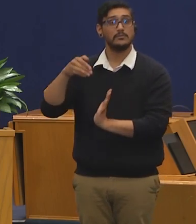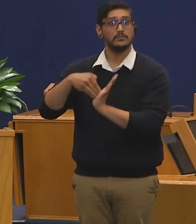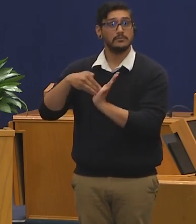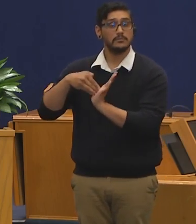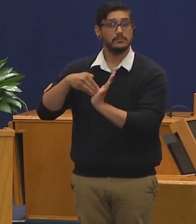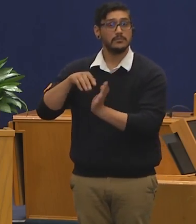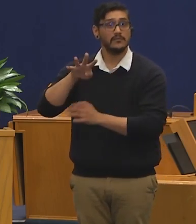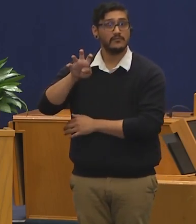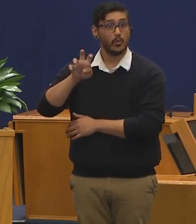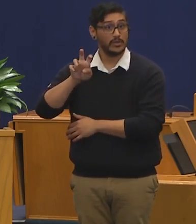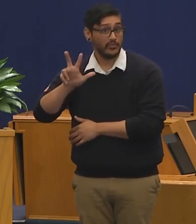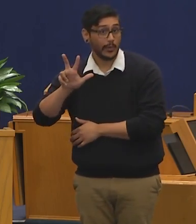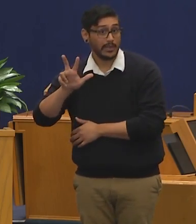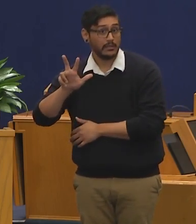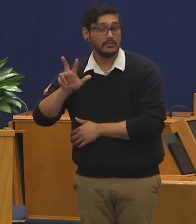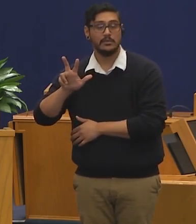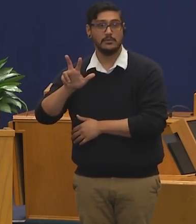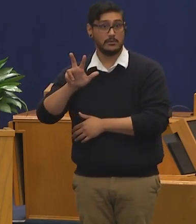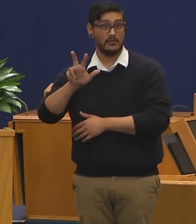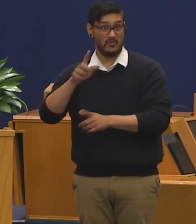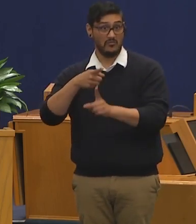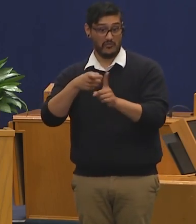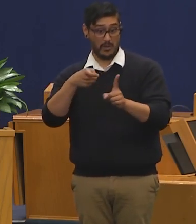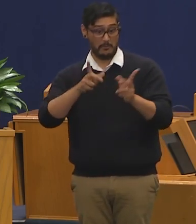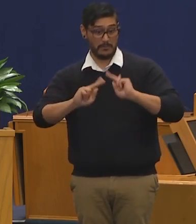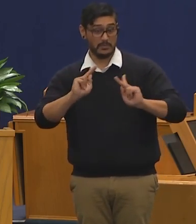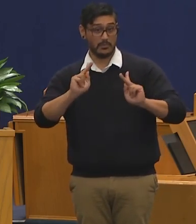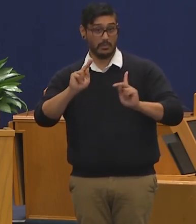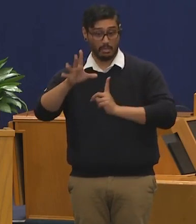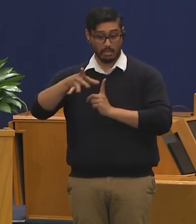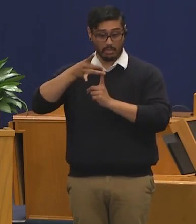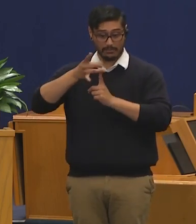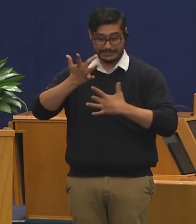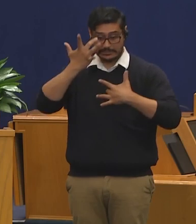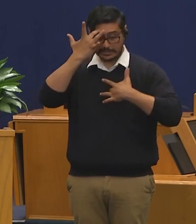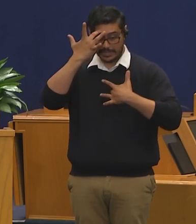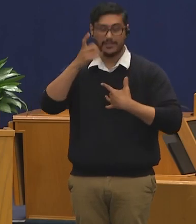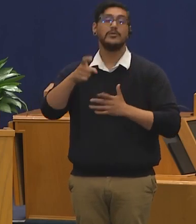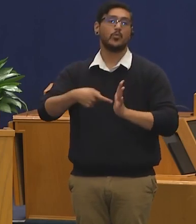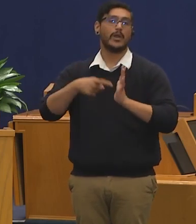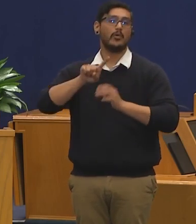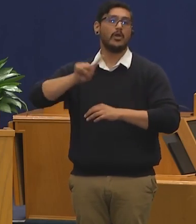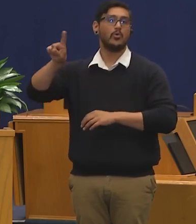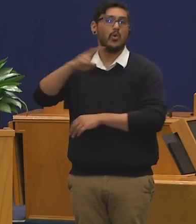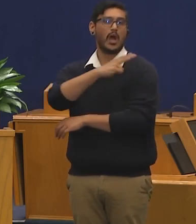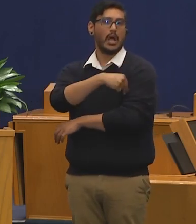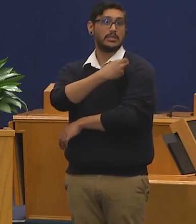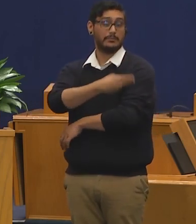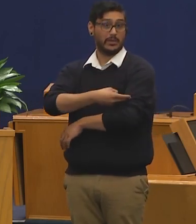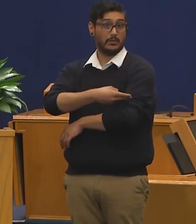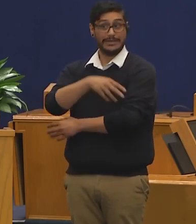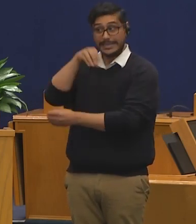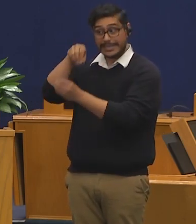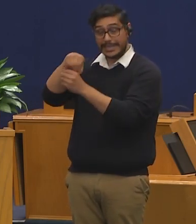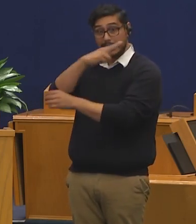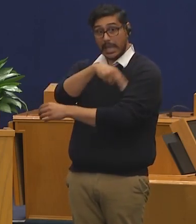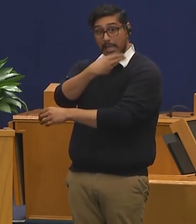2.043 casos han sido en algún momento hospitalizados y el 24% de todos los